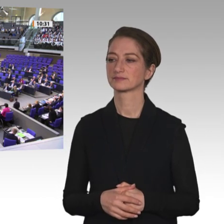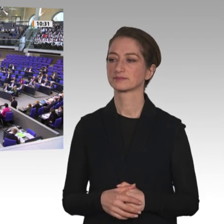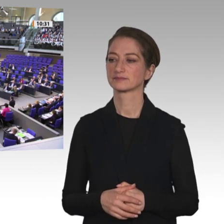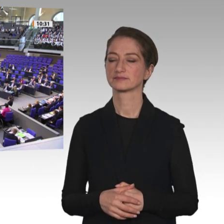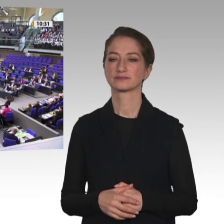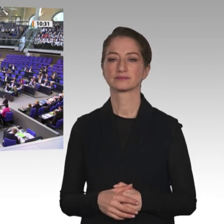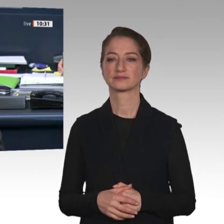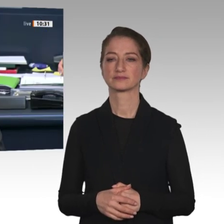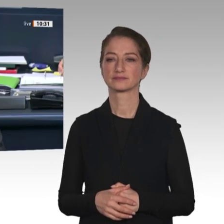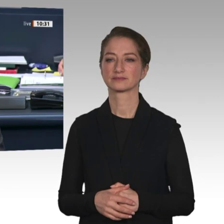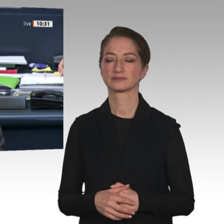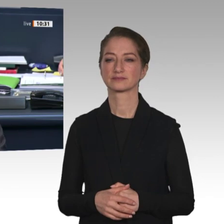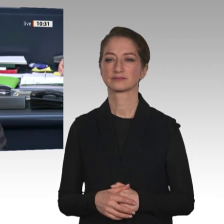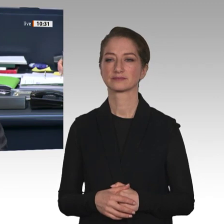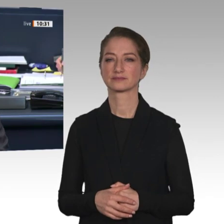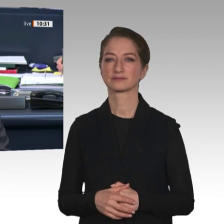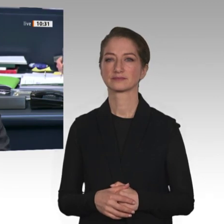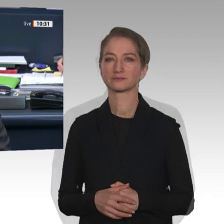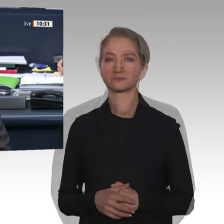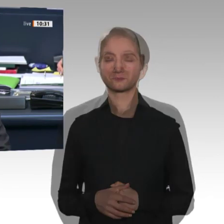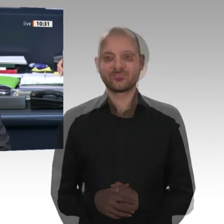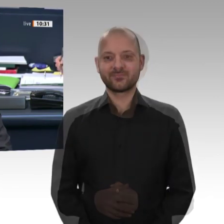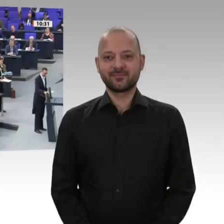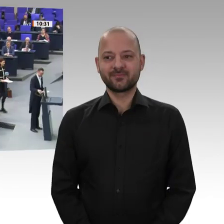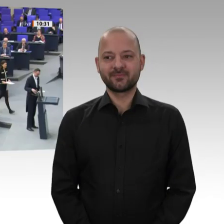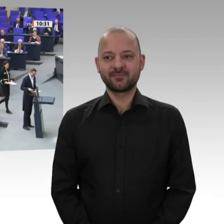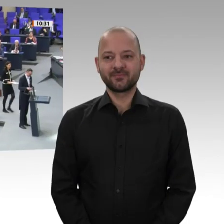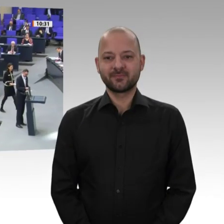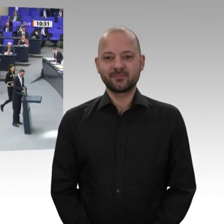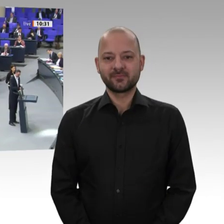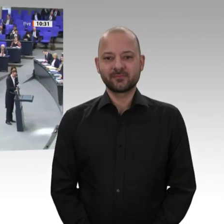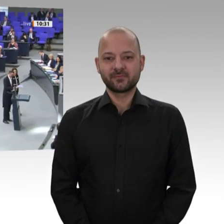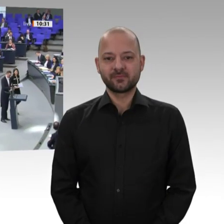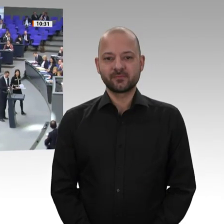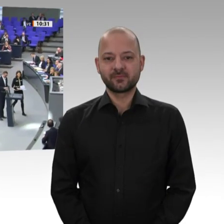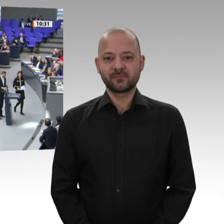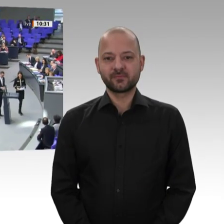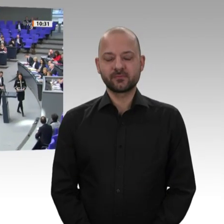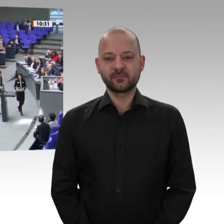Voraussichtlich letzte Rednerin in dieser Debatte ist die Kollegin Dr. Katja Leikert, CDU-CSU.